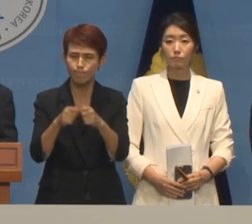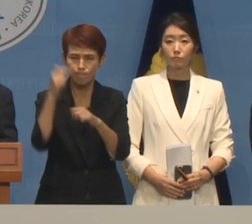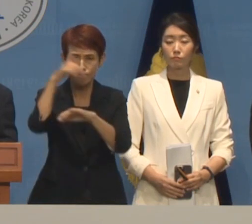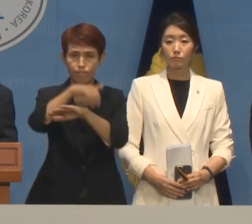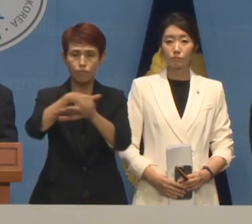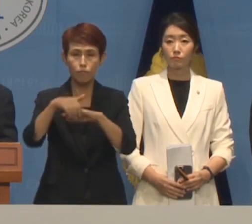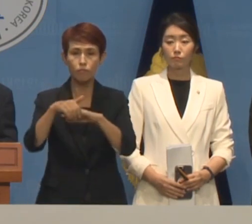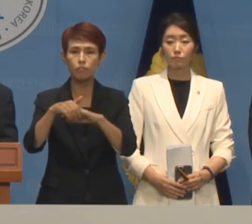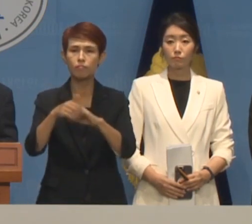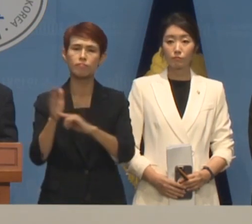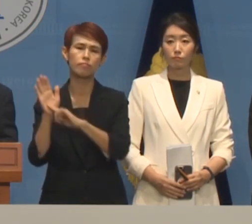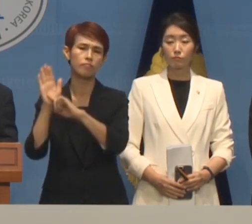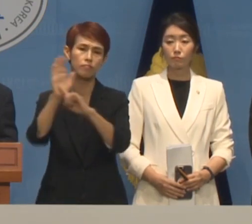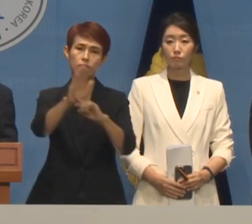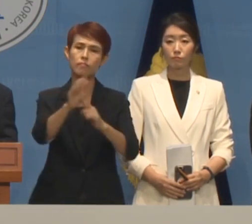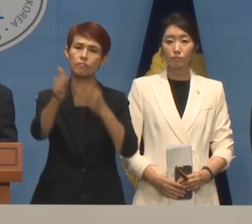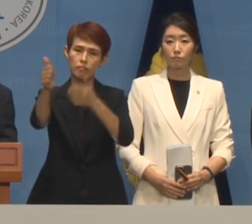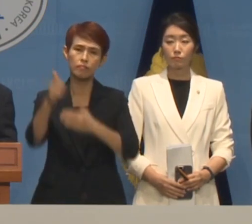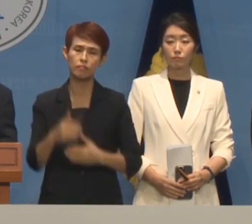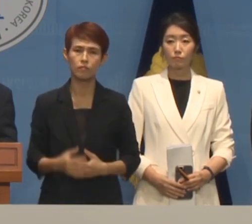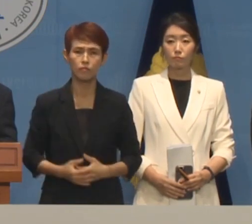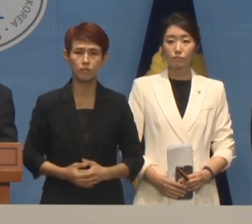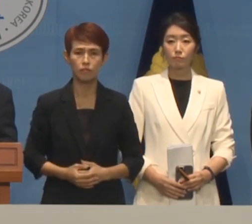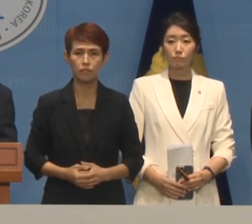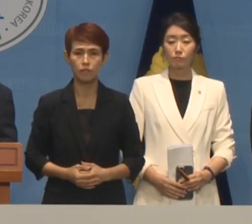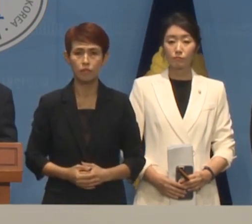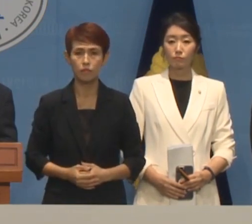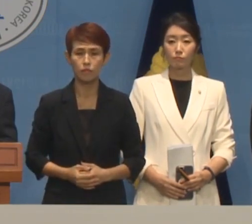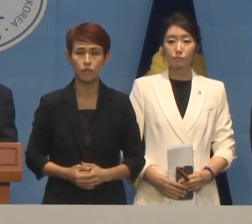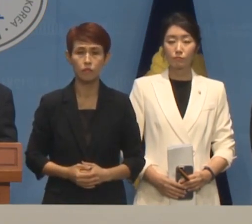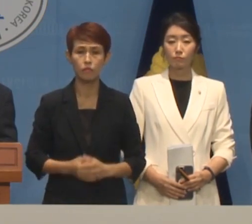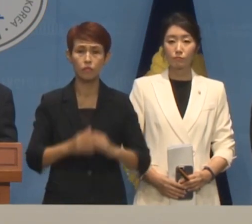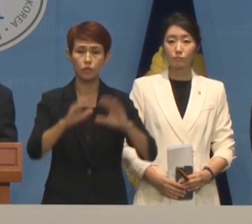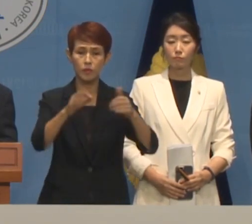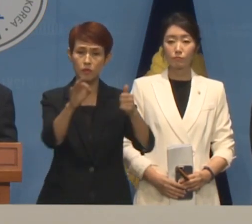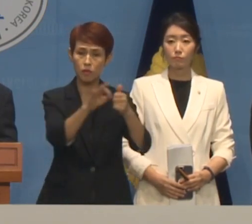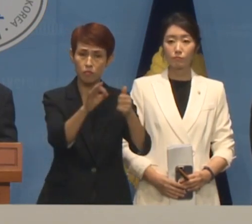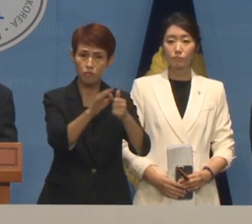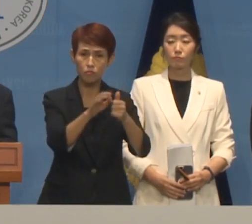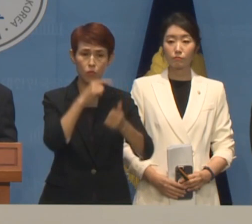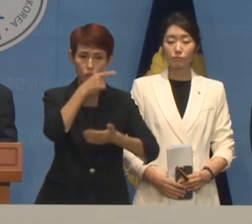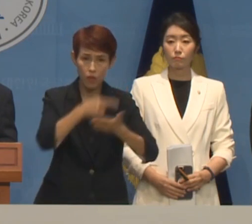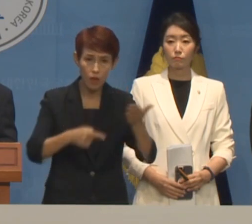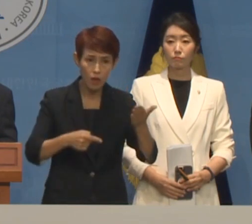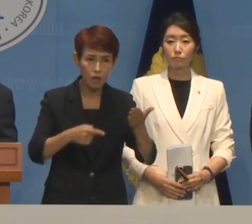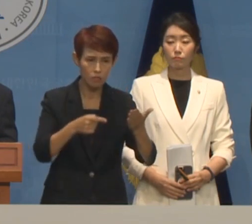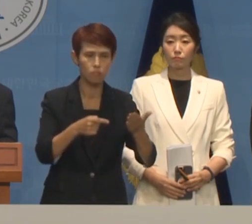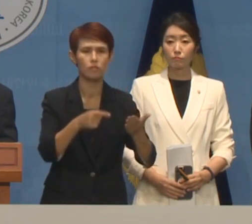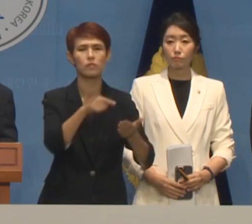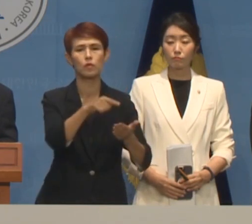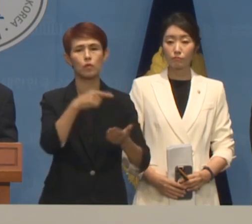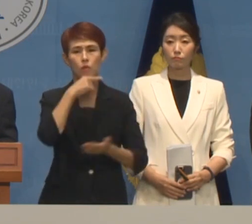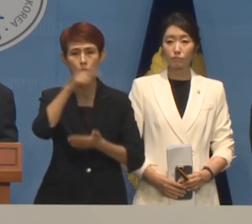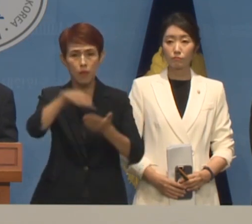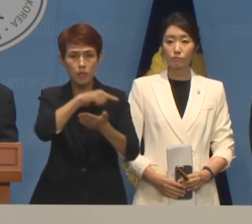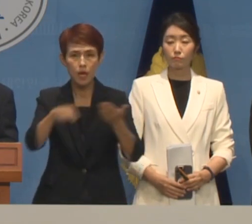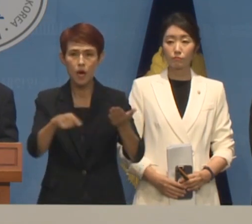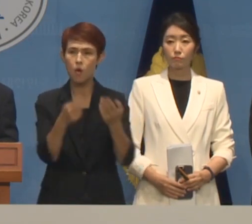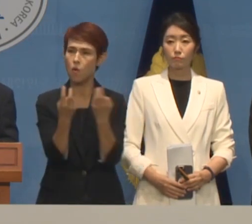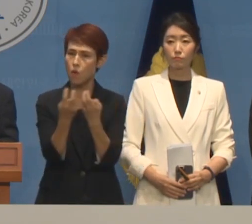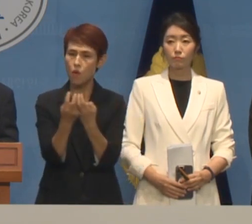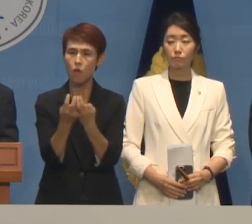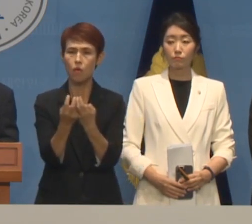계획을 국민들에게 밝혀야 합니다. 또한 국민연금이 입은 손실도 관련자들에 대한 손해배상 청구를